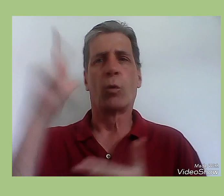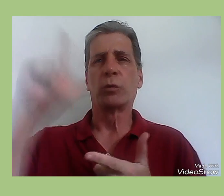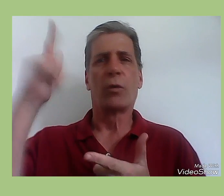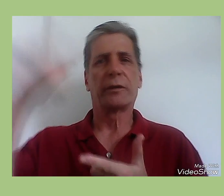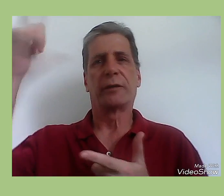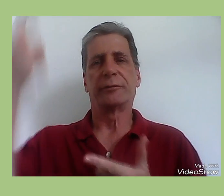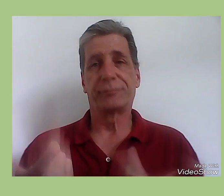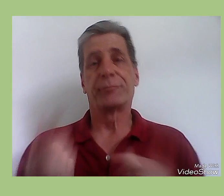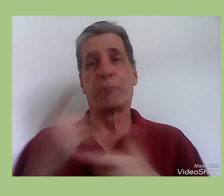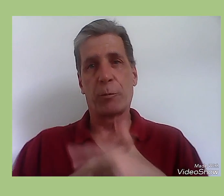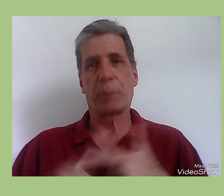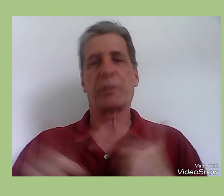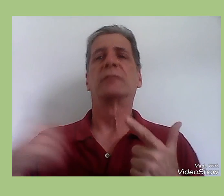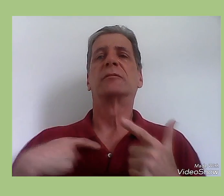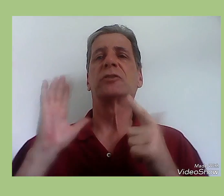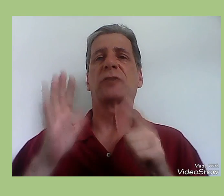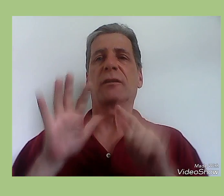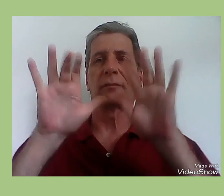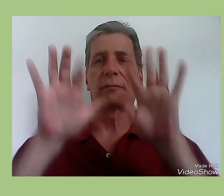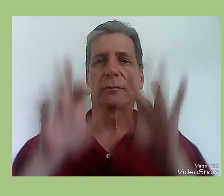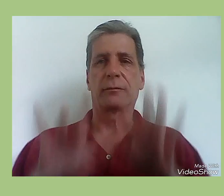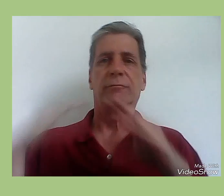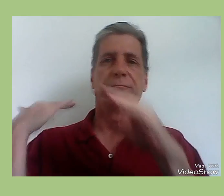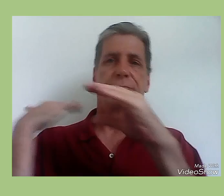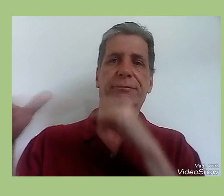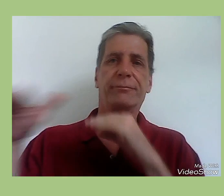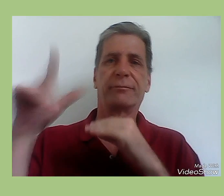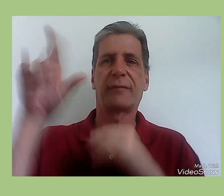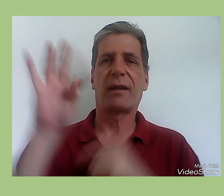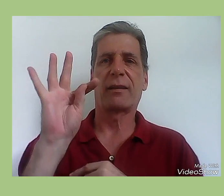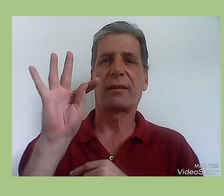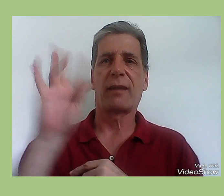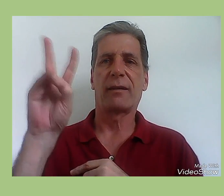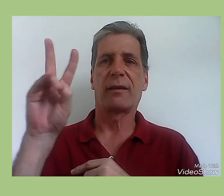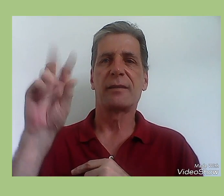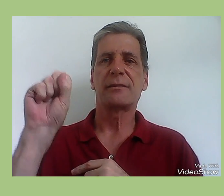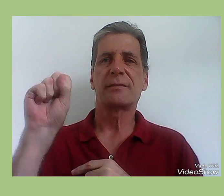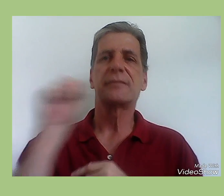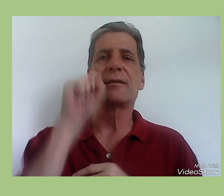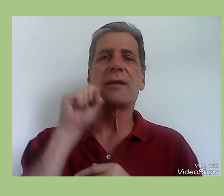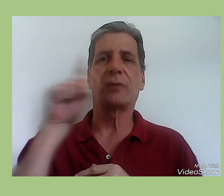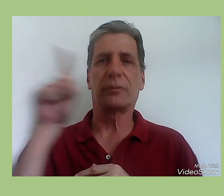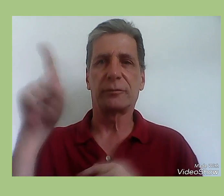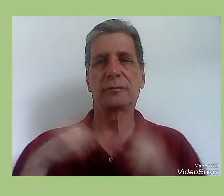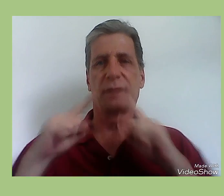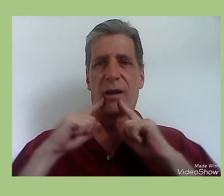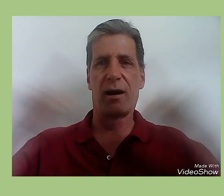com essa questão. O senador Roberto coloca muito bem, os argumentos que aumenta, mas não creio que esse episódio por si só sirva